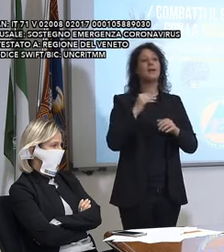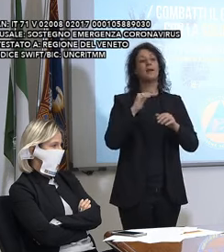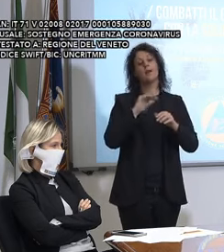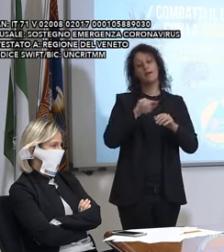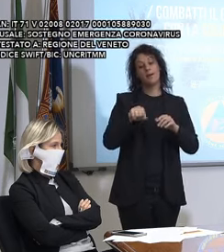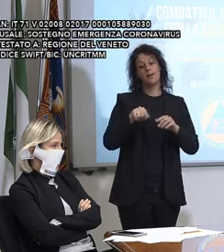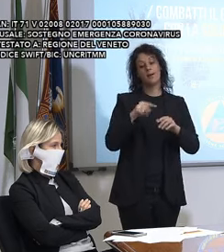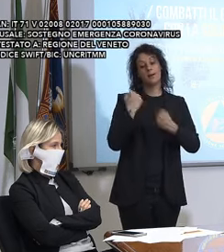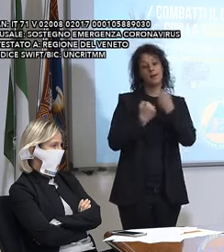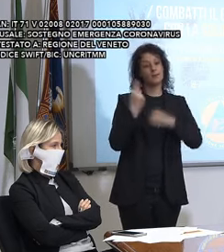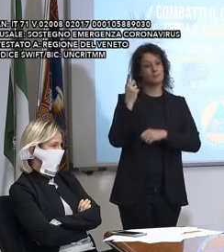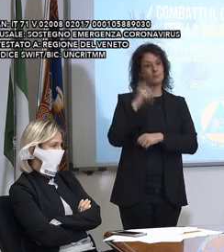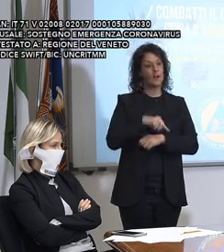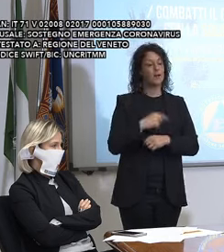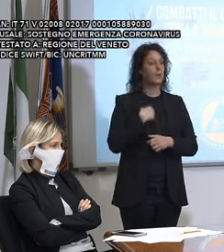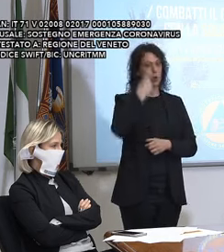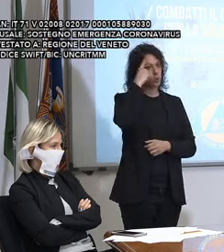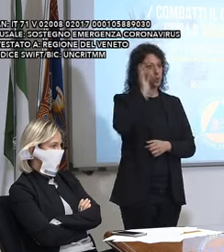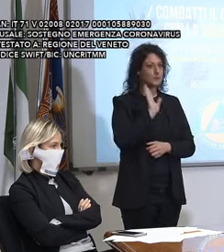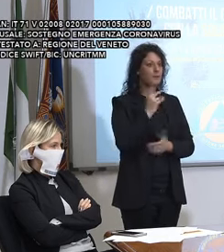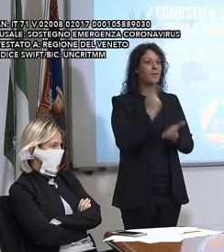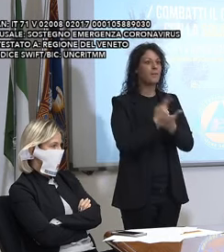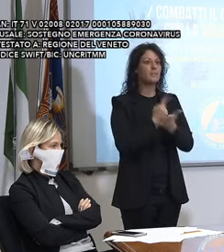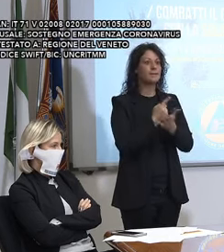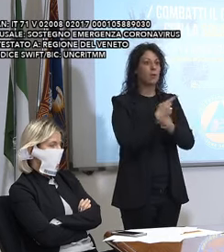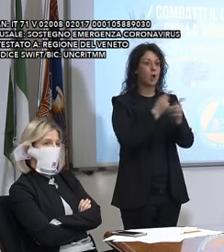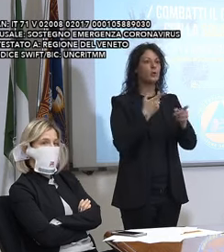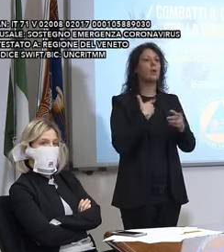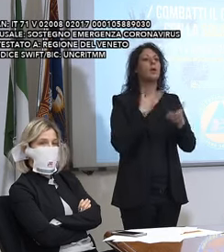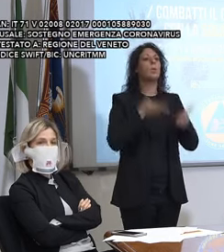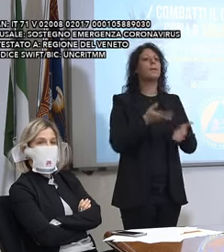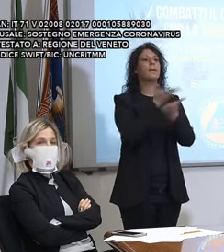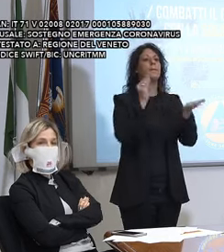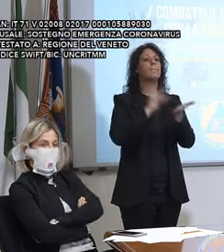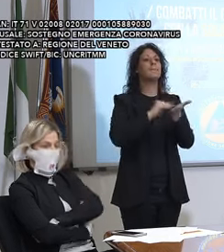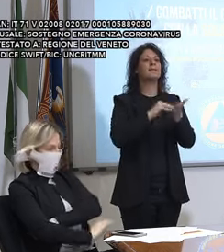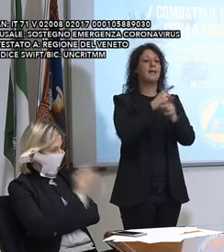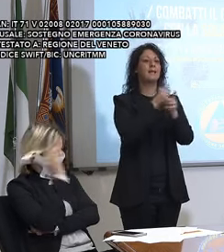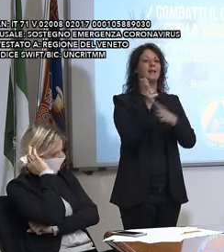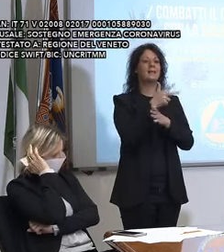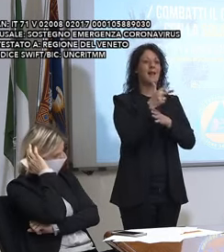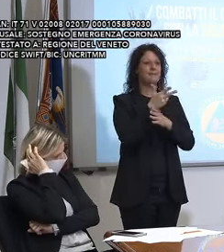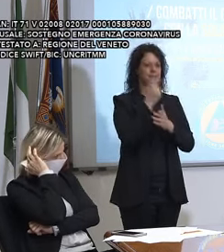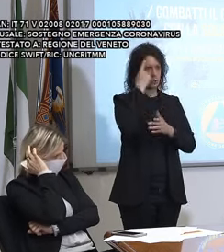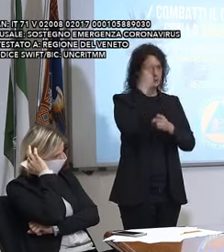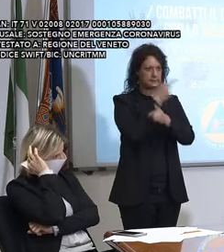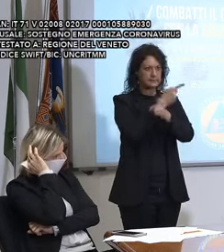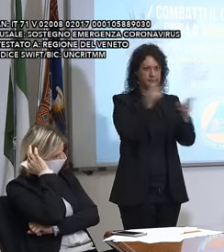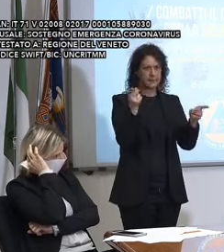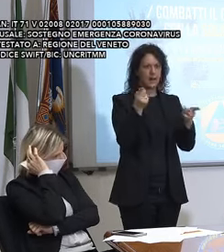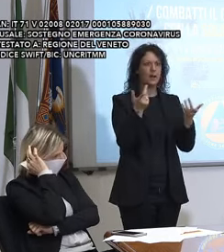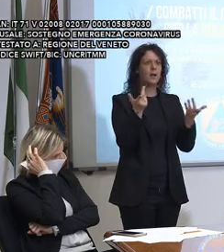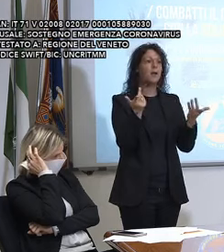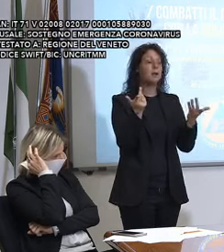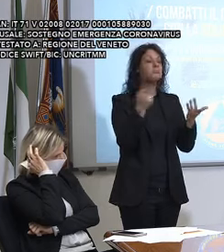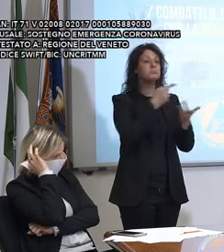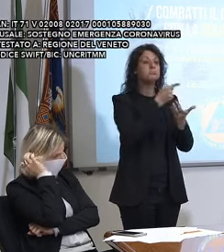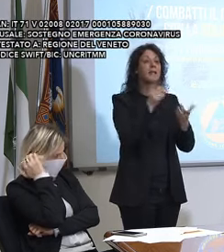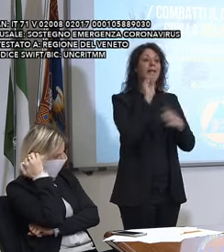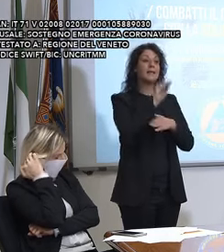per cui non sapevo che c'era questa esigenza e ci sono qui tutte le televisioni e penso che sappiano valutare e accogliere